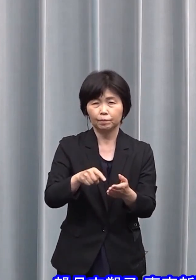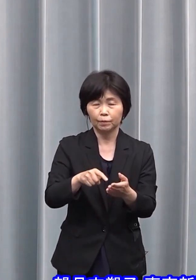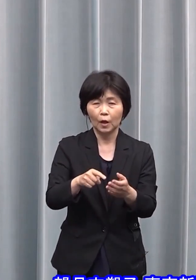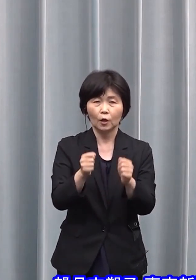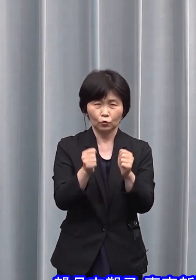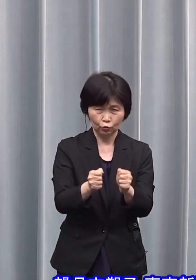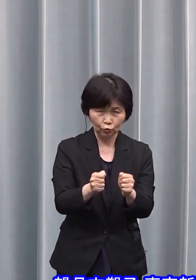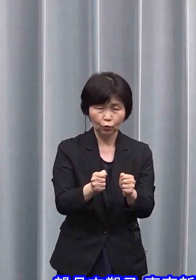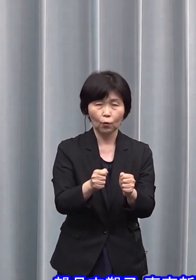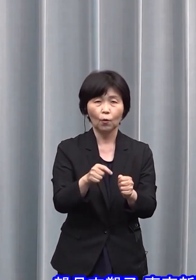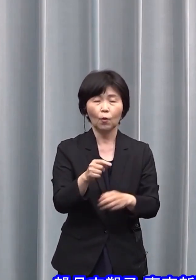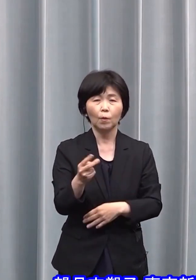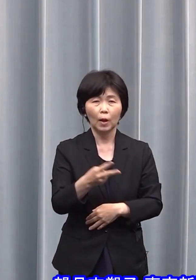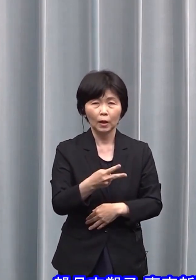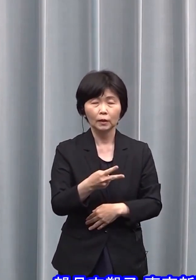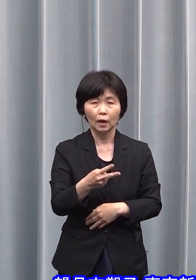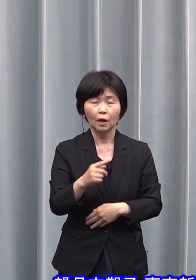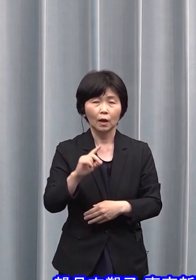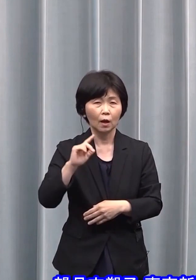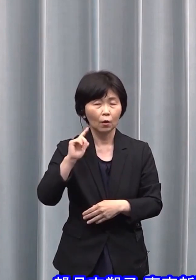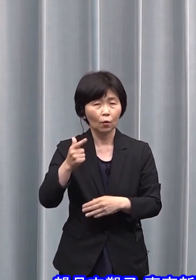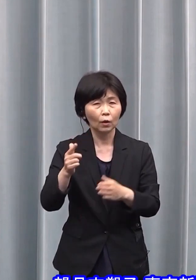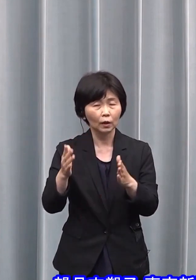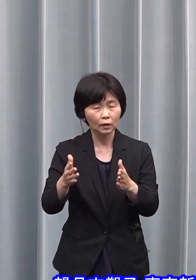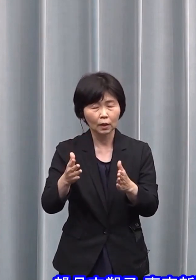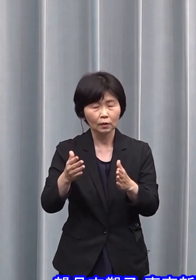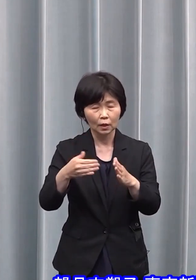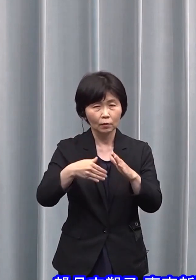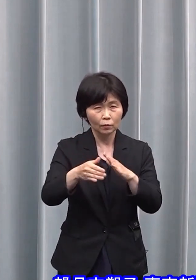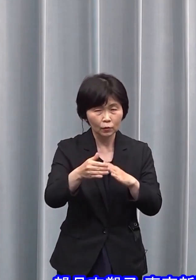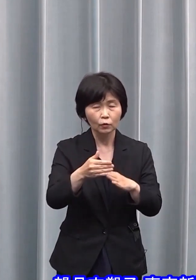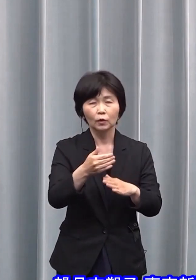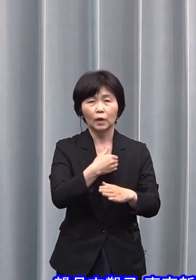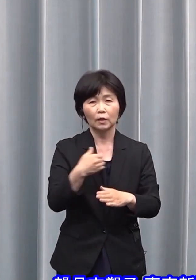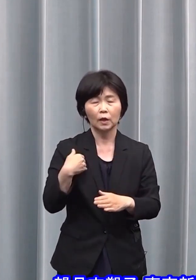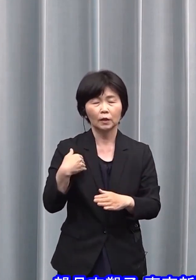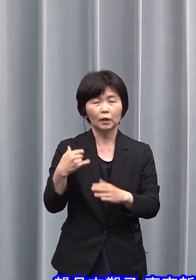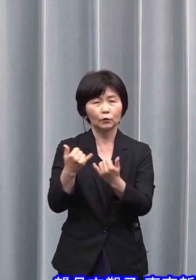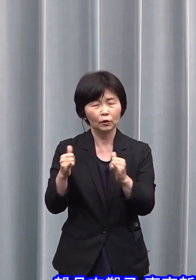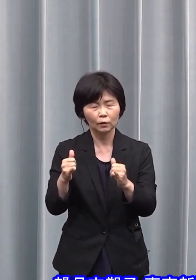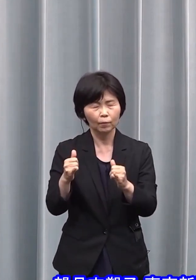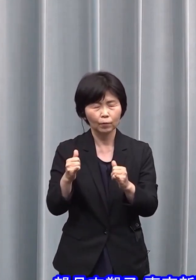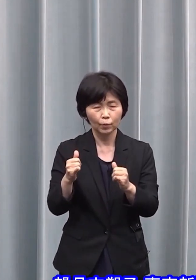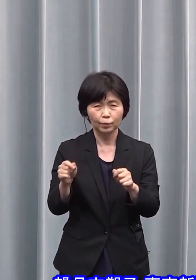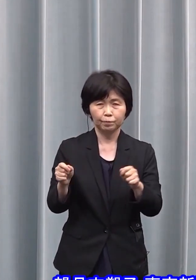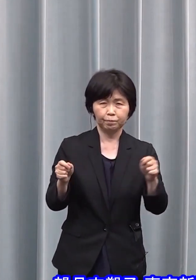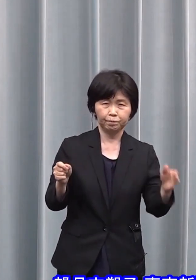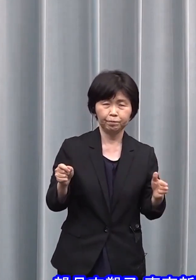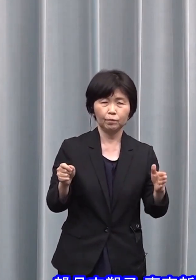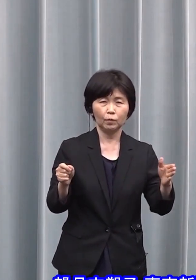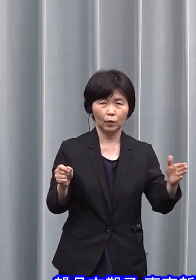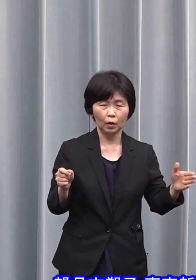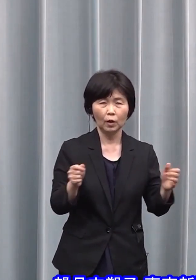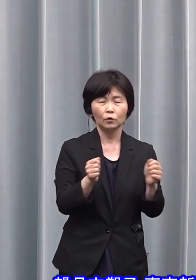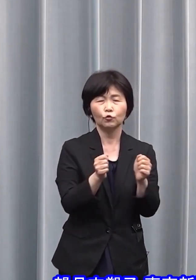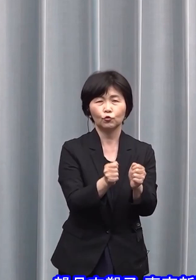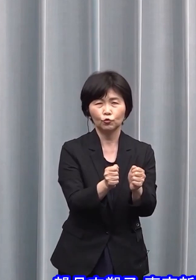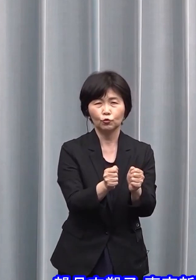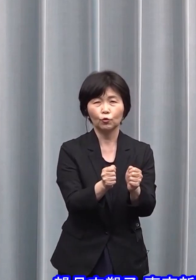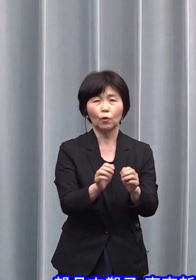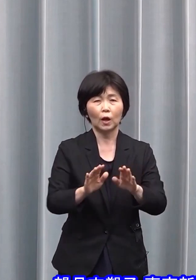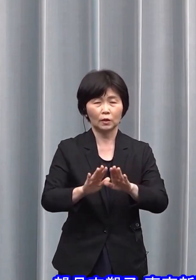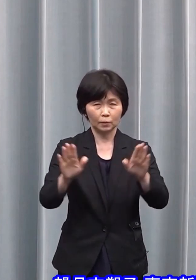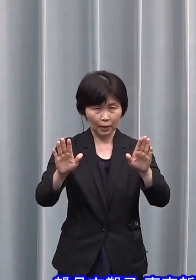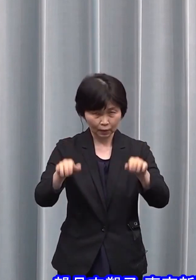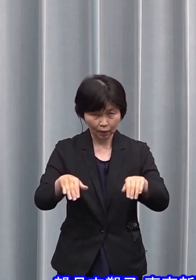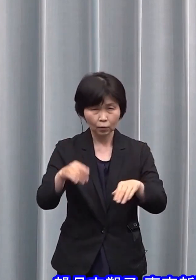されたり、それからそれまでは半年で出れたような人たちが2年2年半、8年7年という長期収容が始まったんです